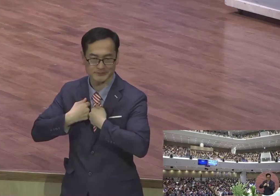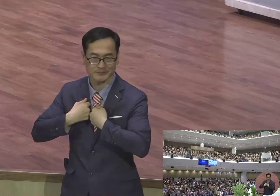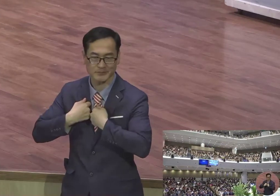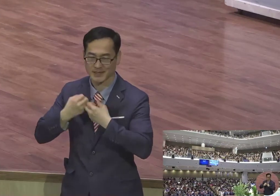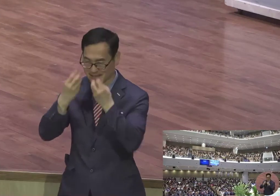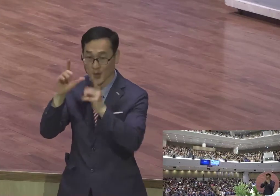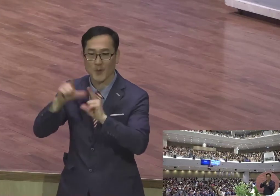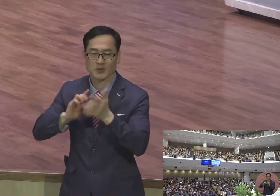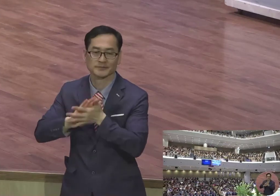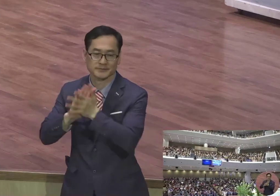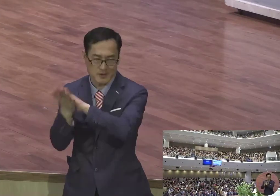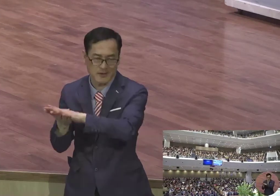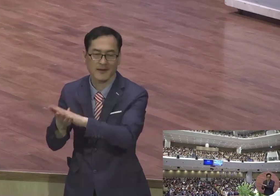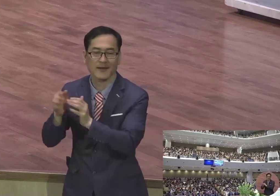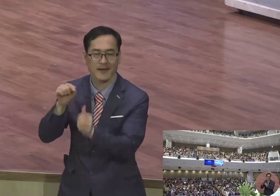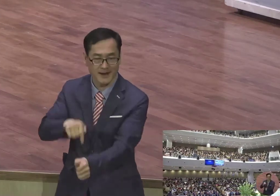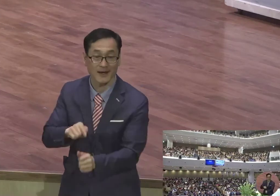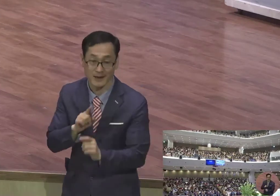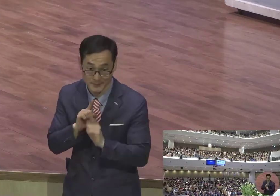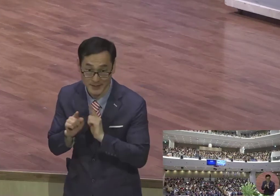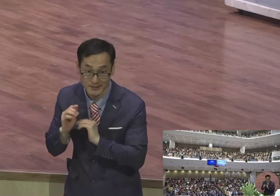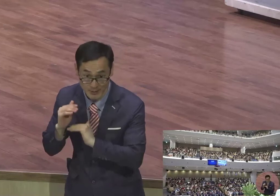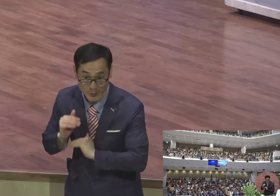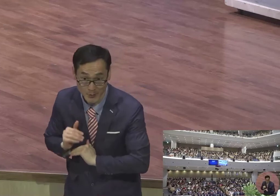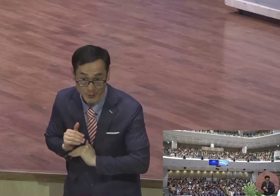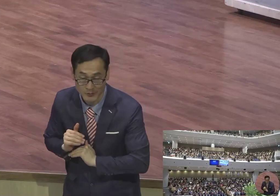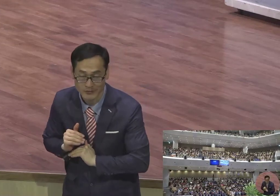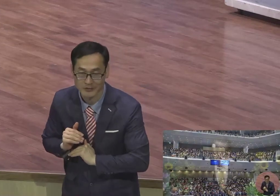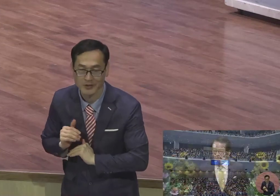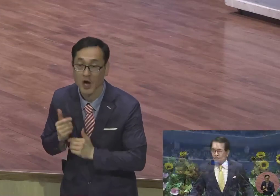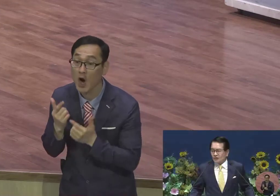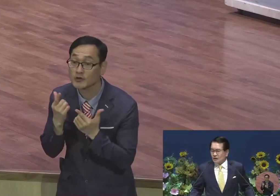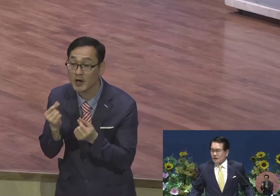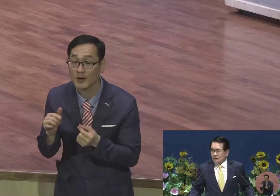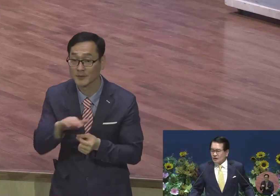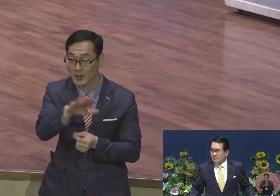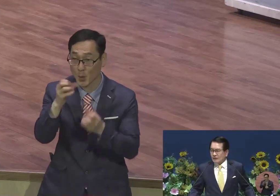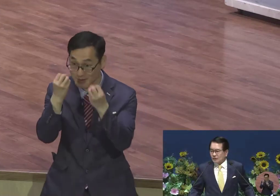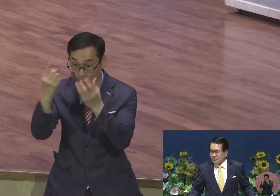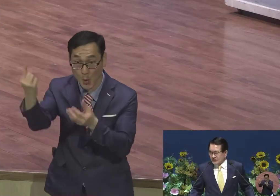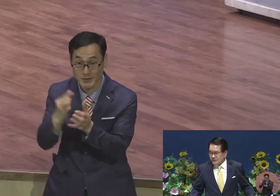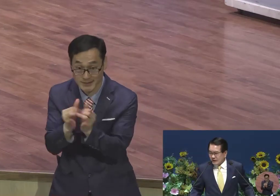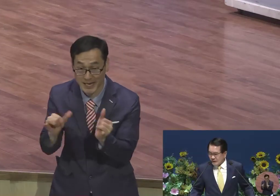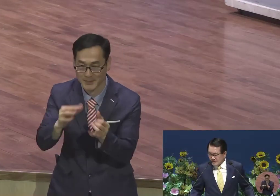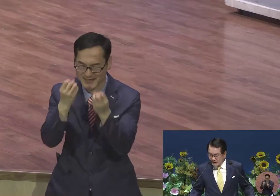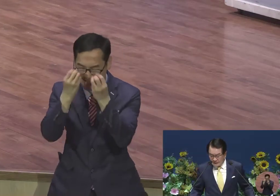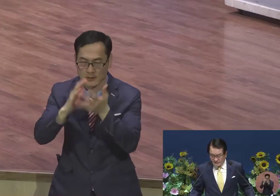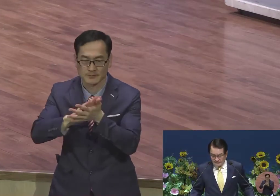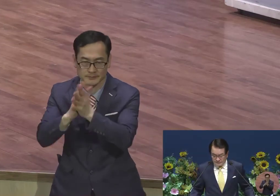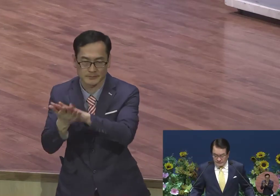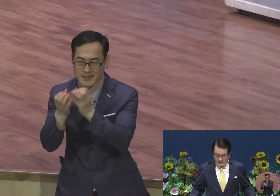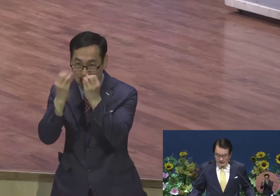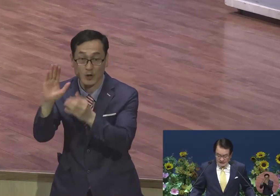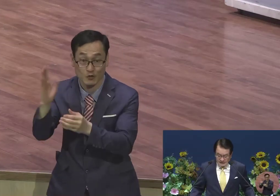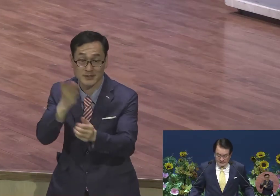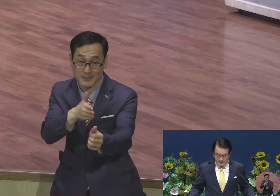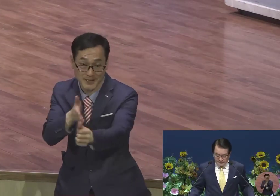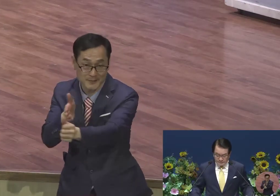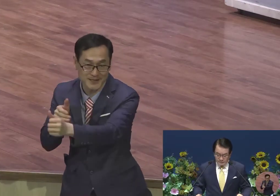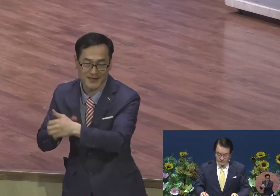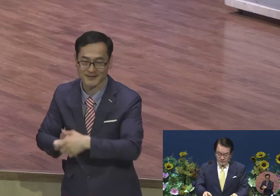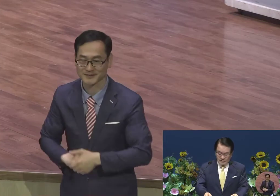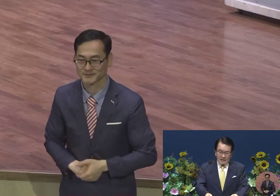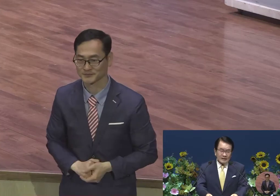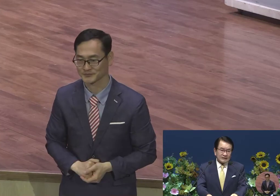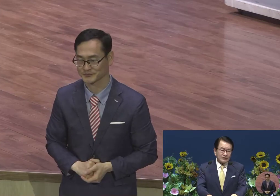영접한 분들 오늘 처음 초등학 소중 받은 분들 새 사람으로 거듭난 줄 믿으시기 바랍니다 그래서 이제